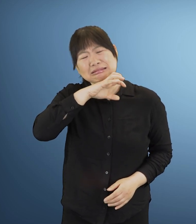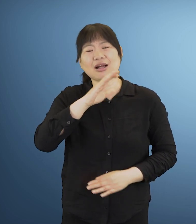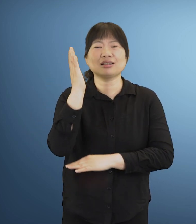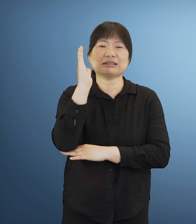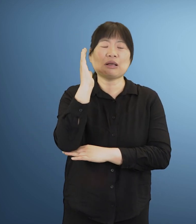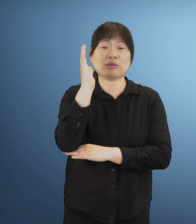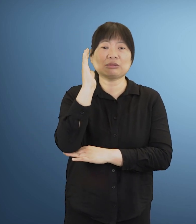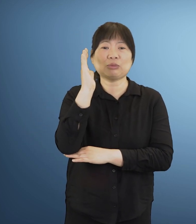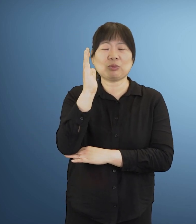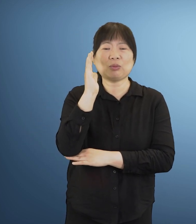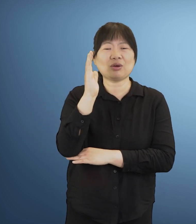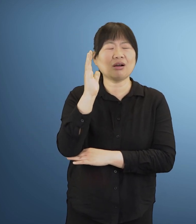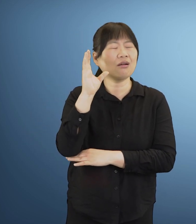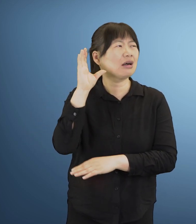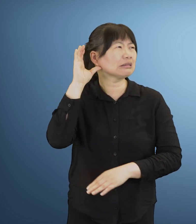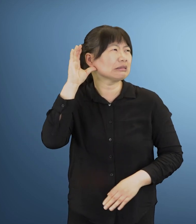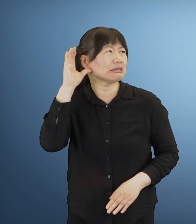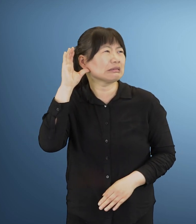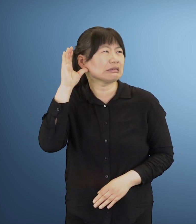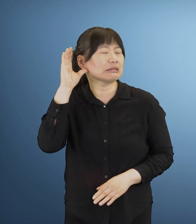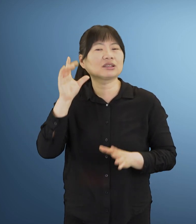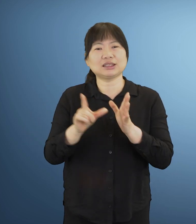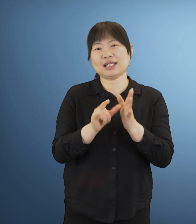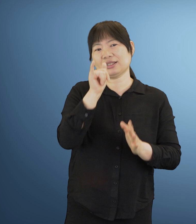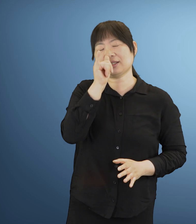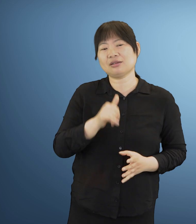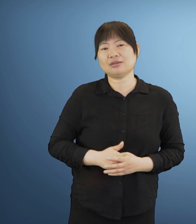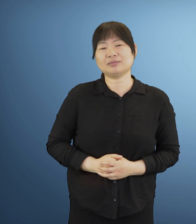설교를 들을 수 있는 시기가 있어요.